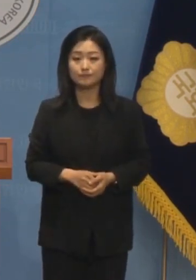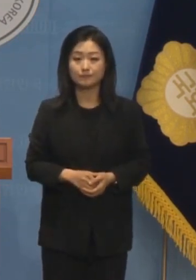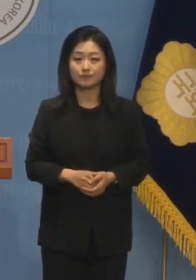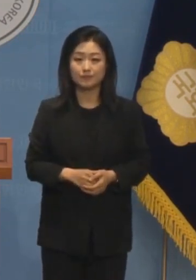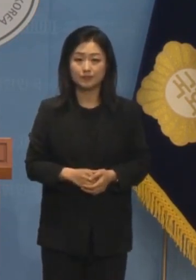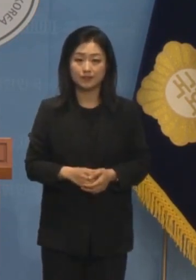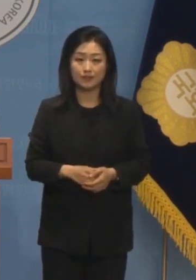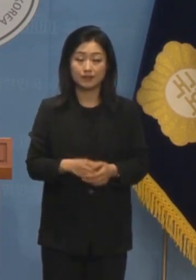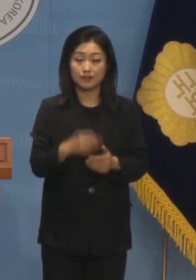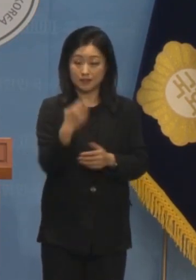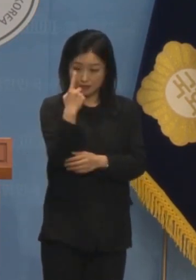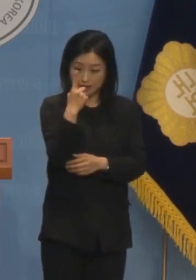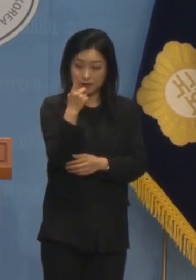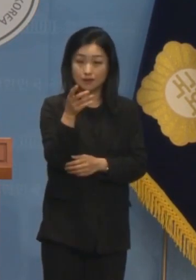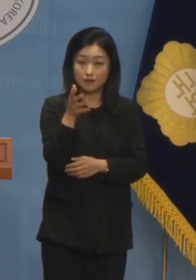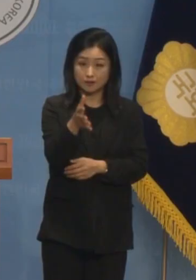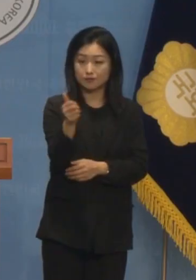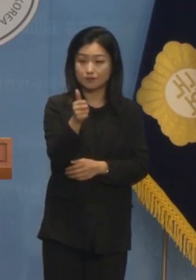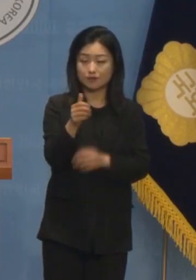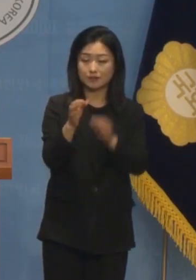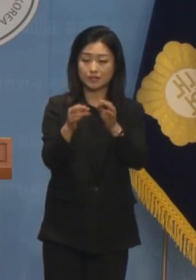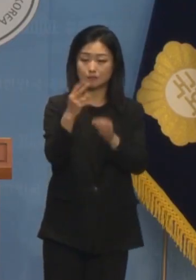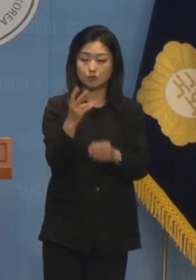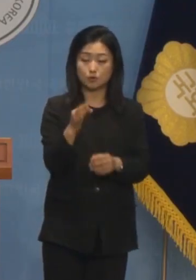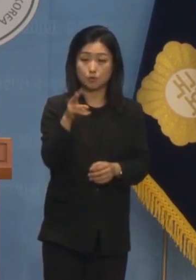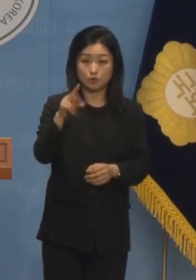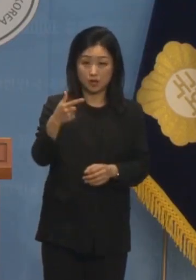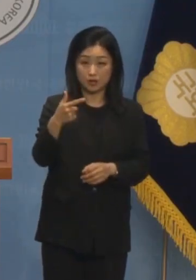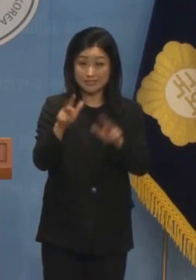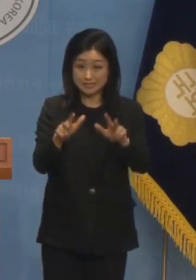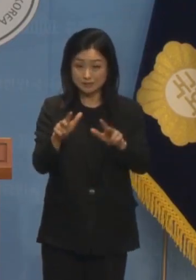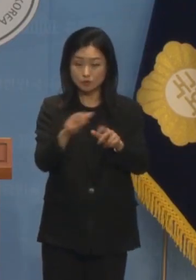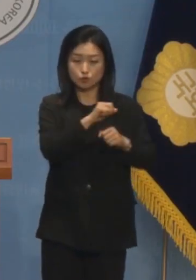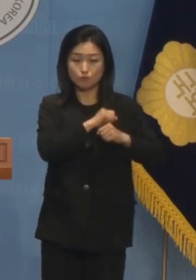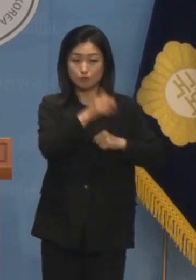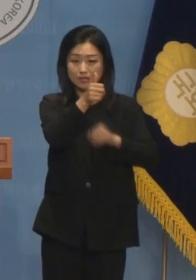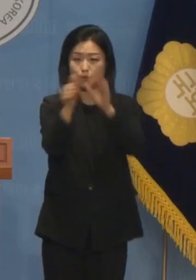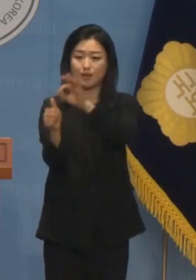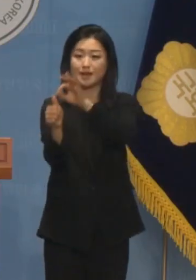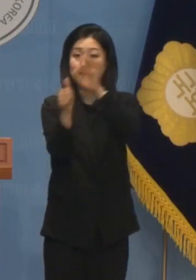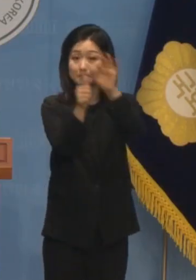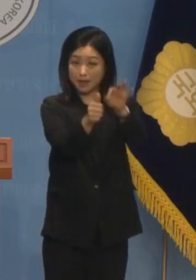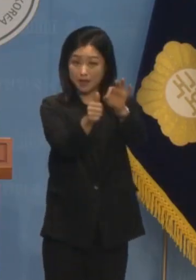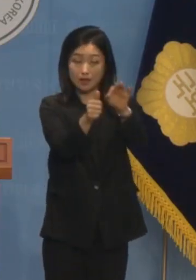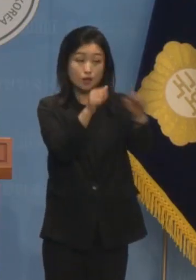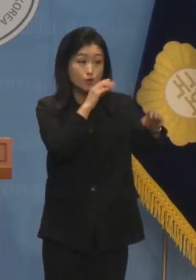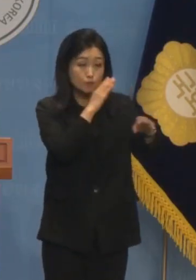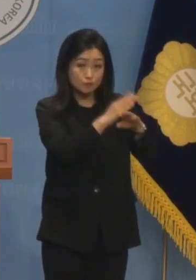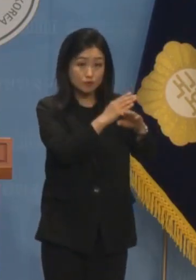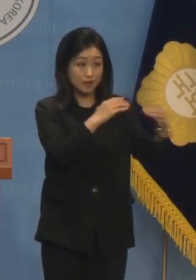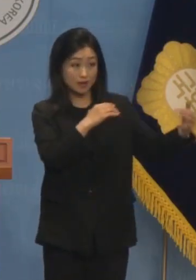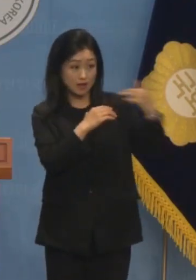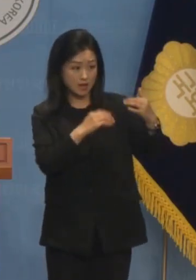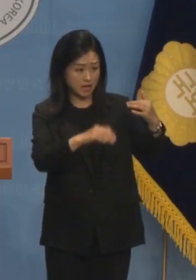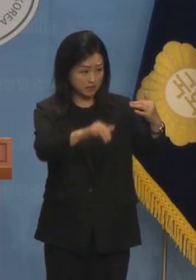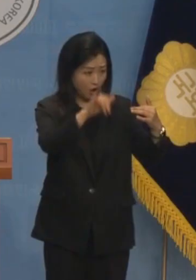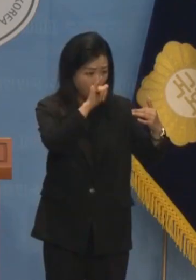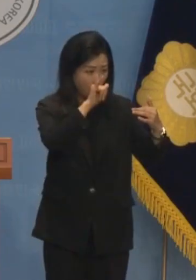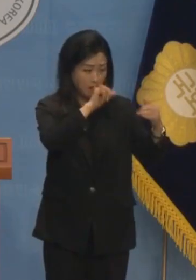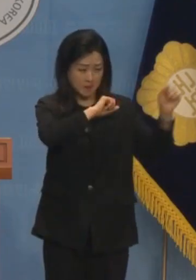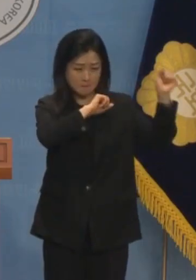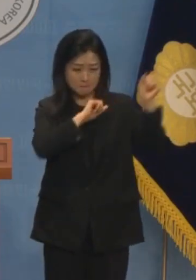입틀막 경호로 저명한 김용현 신임 국방부 장관은 북한이 대남 무력 도발을 감행할 경우